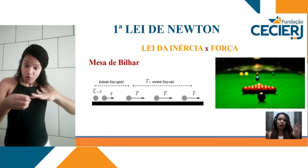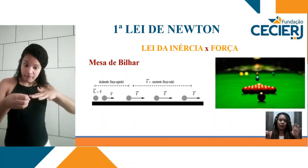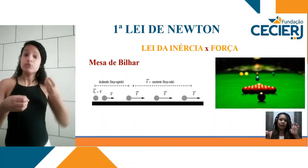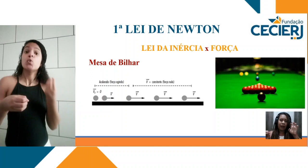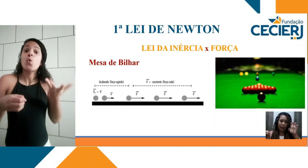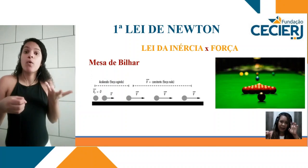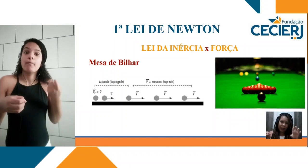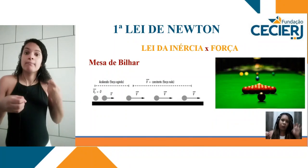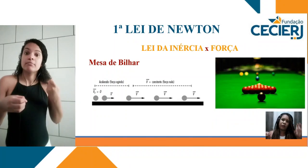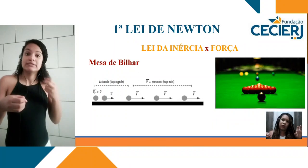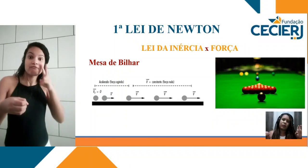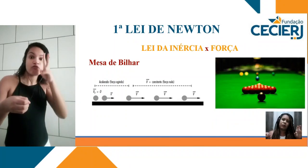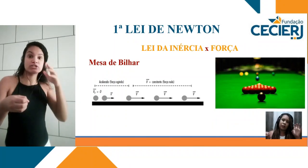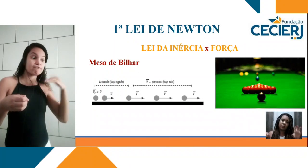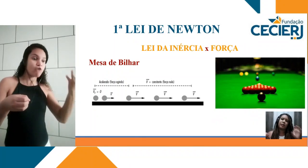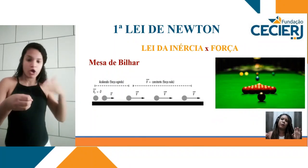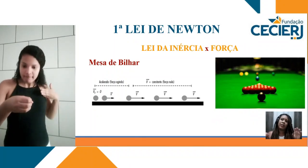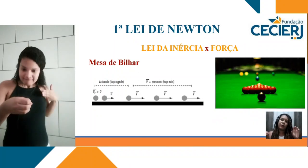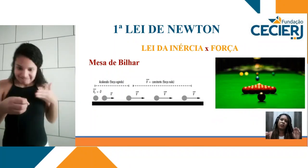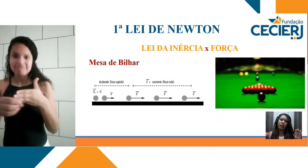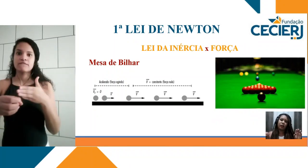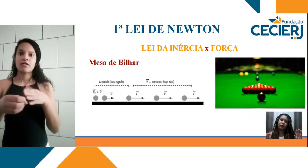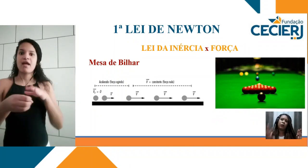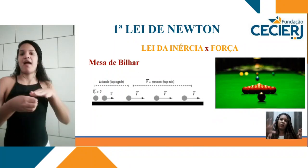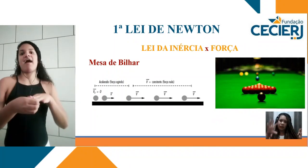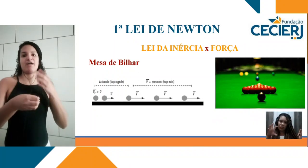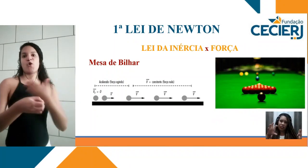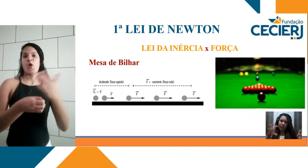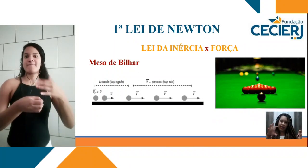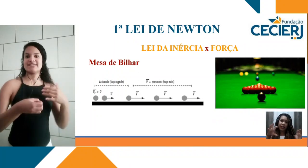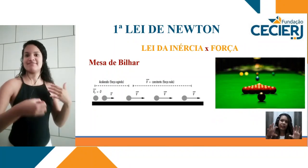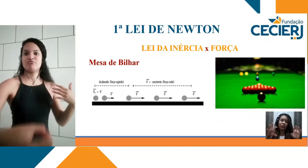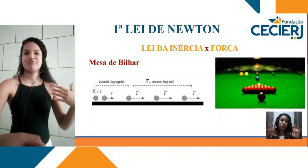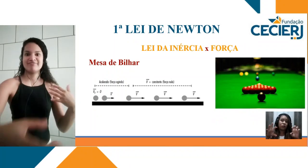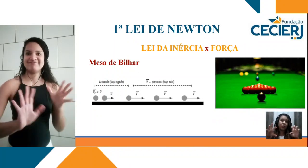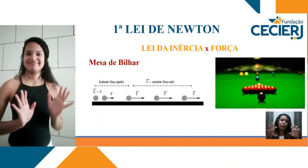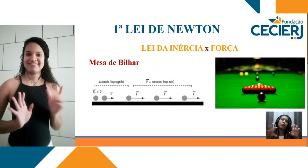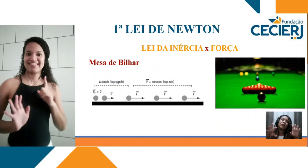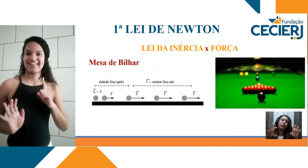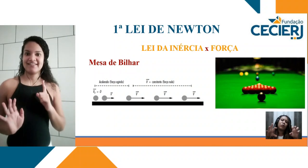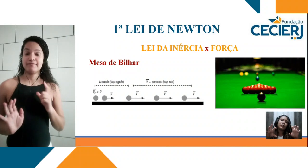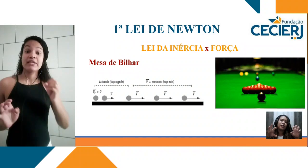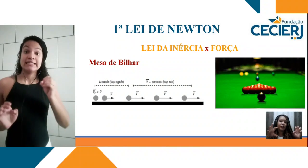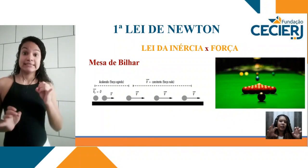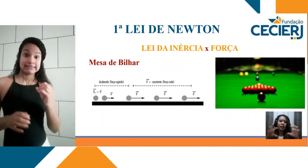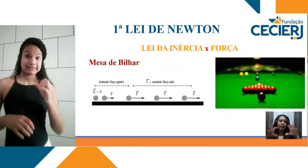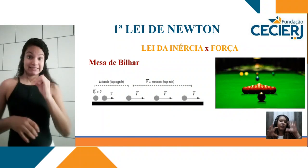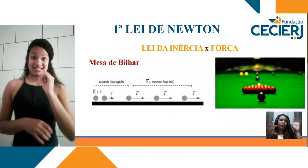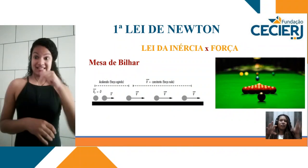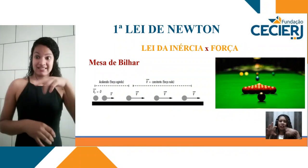preciso aplicar uma força nessa bolinha para tirar. Então, se está na inércia, a gente não tem uma outra força